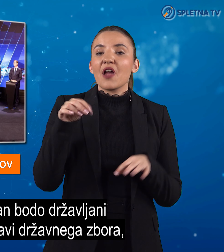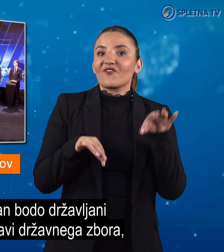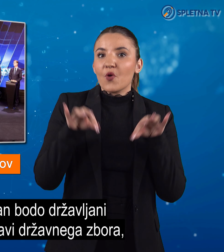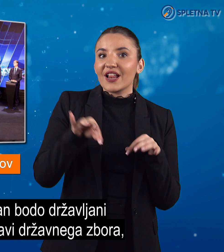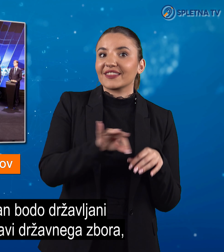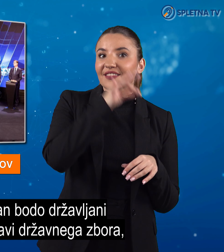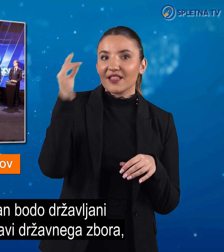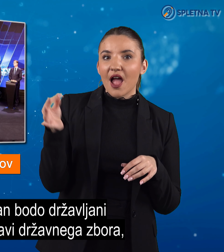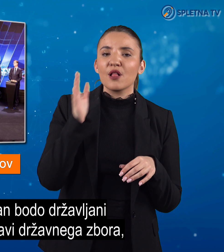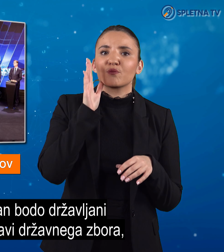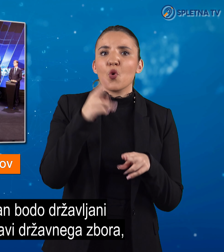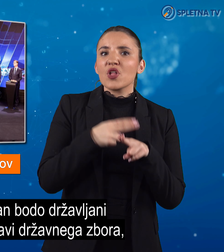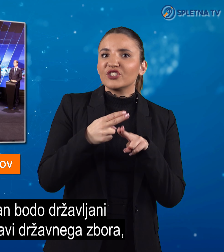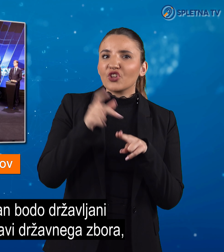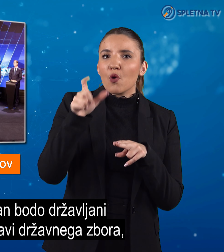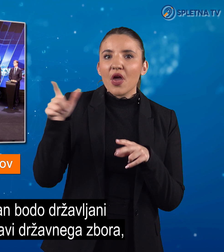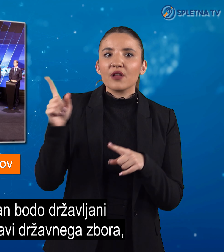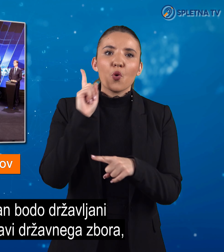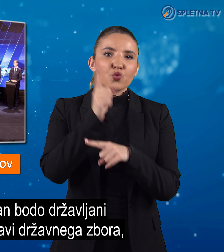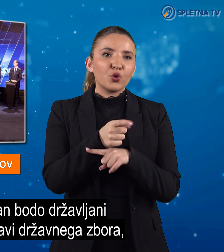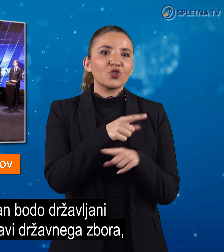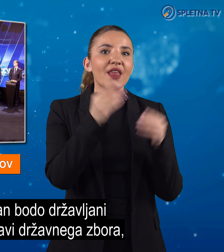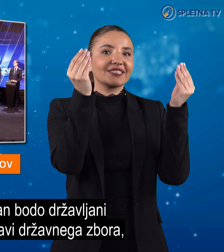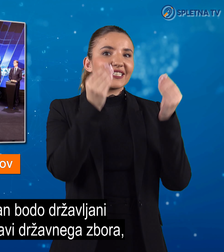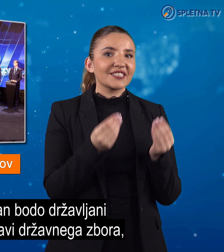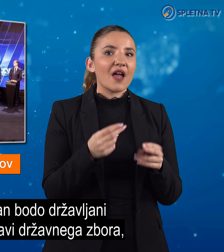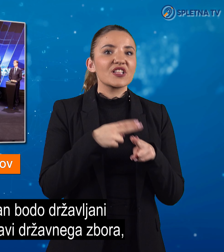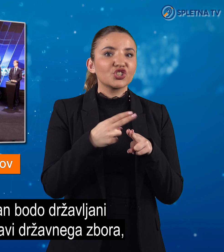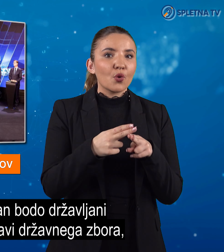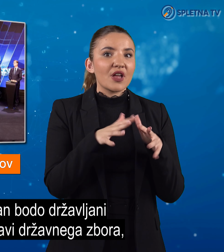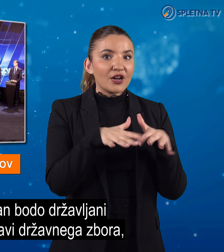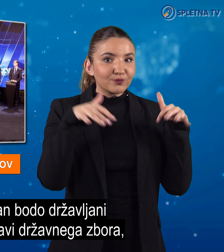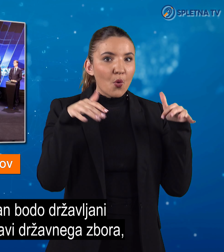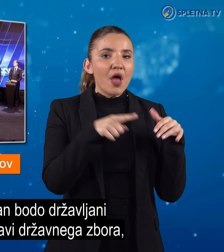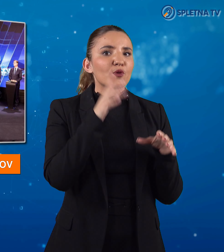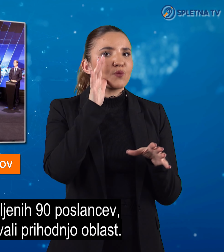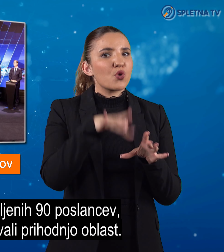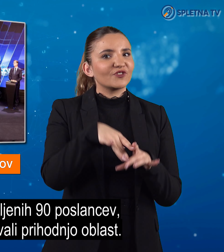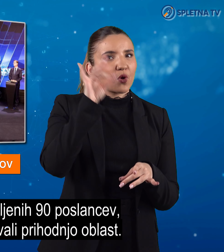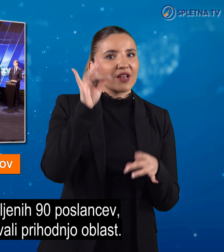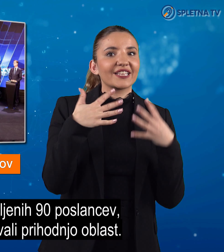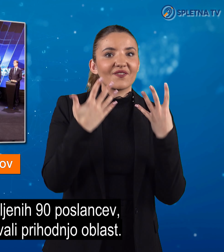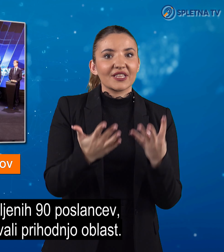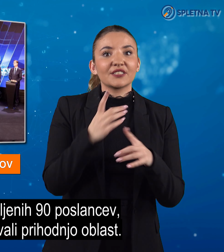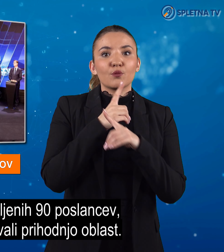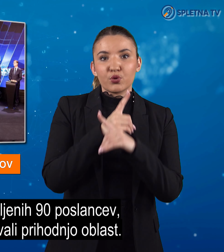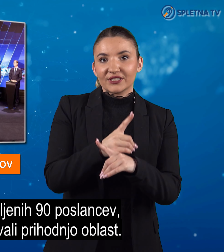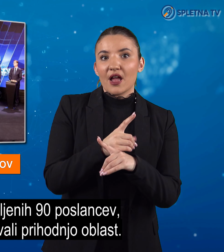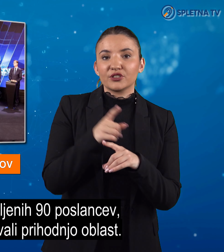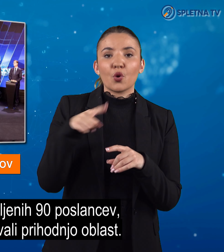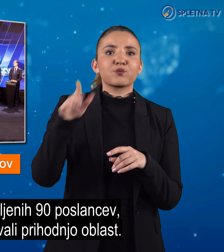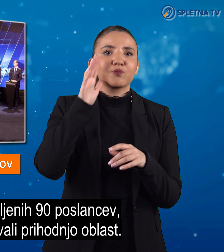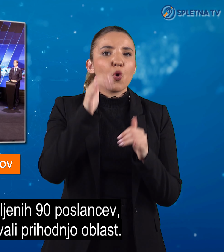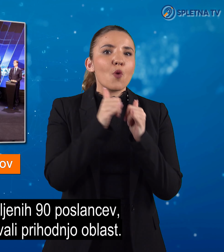Na volilni dan bodo državljani odločali o sestavi državnega zbora, kamor bo izvoljenih 90 poslancev, ki bodo